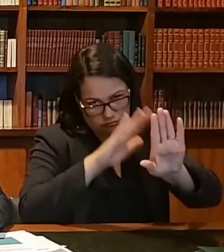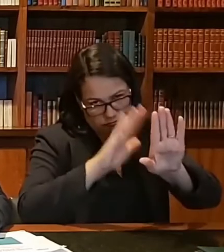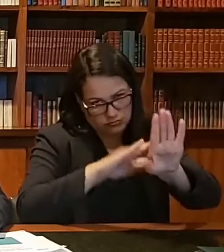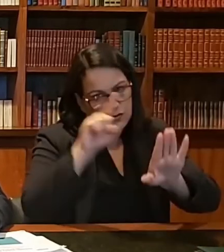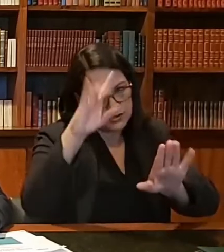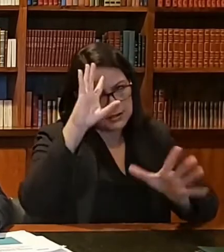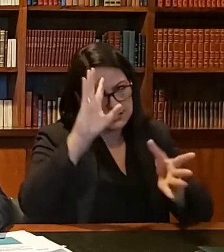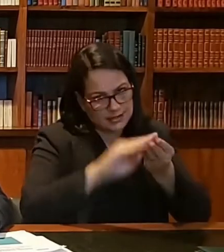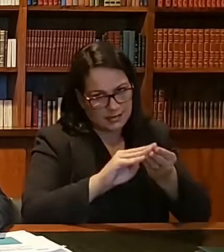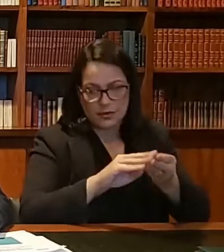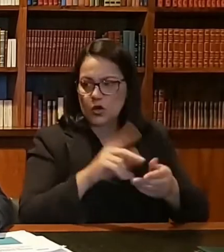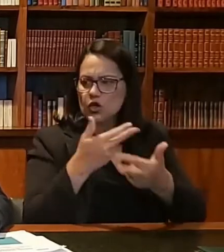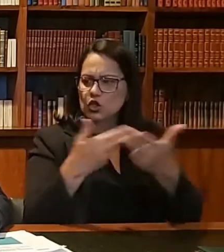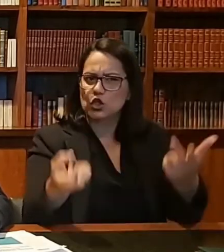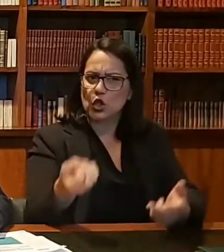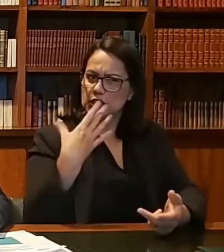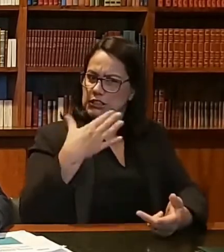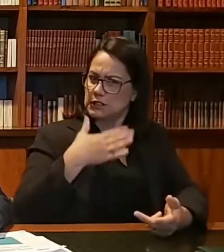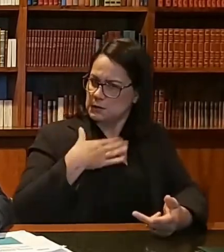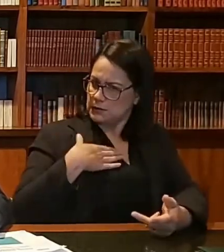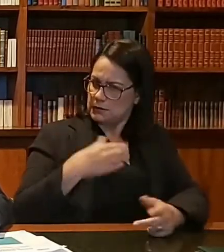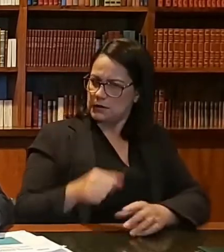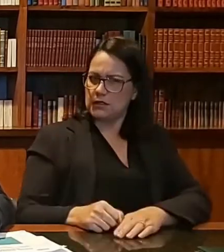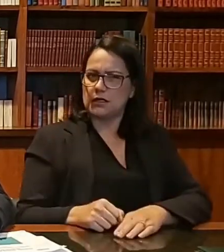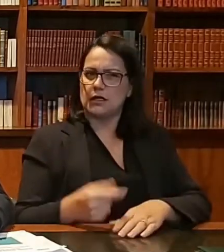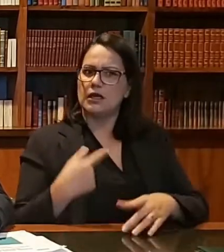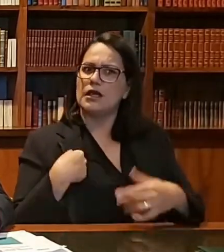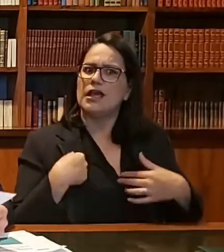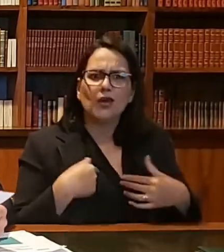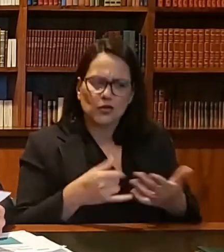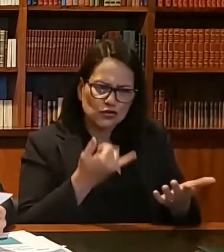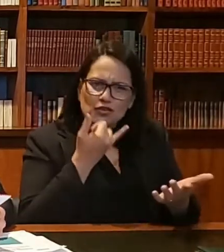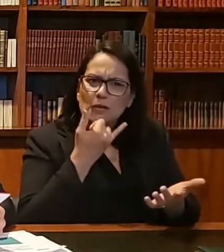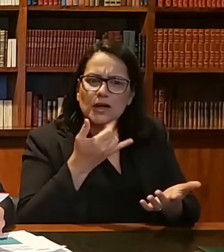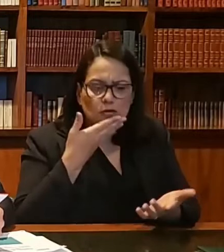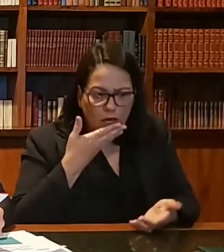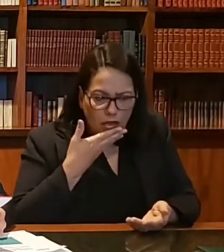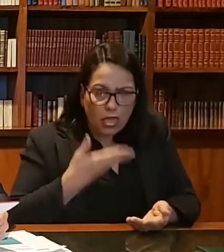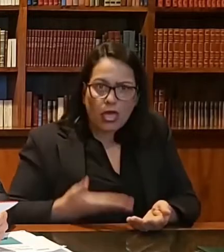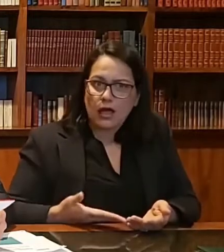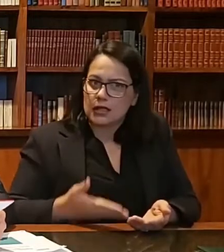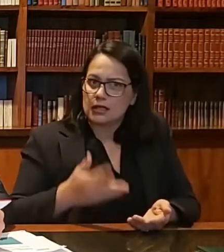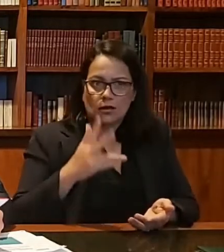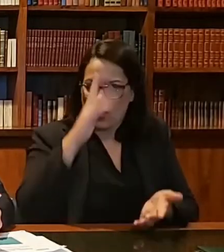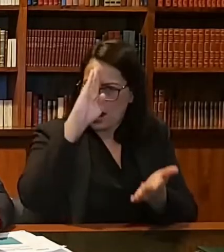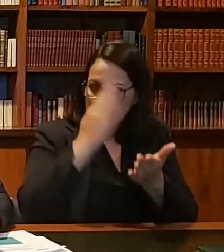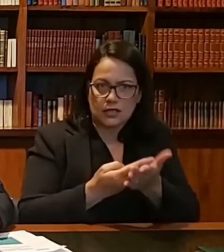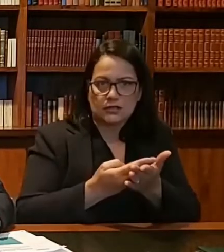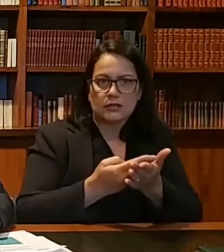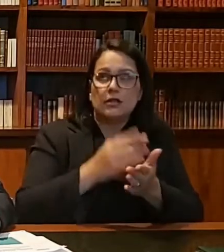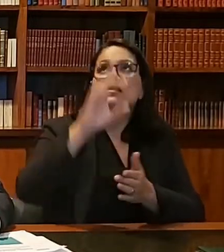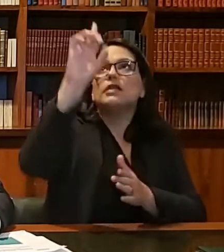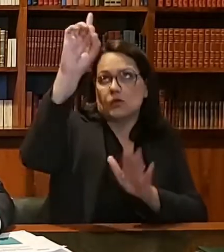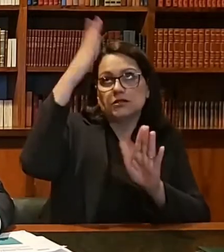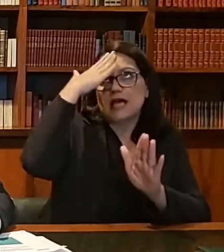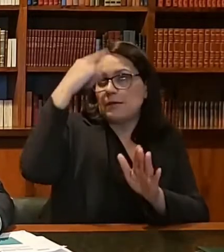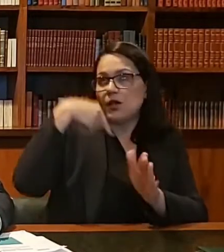A notícia chegou agora para mim. Eu estou custando a crer que seja verdadeira. Por Deus que está no